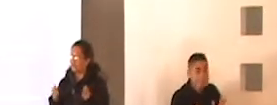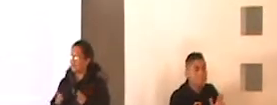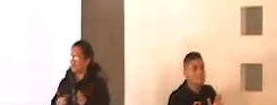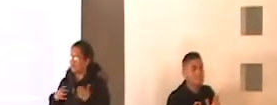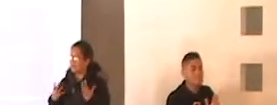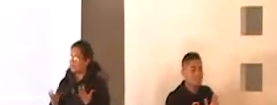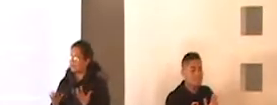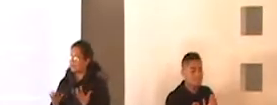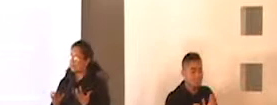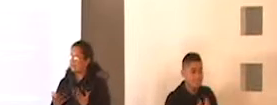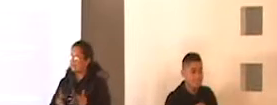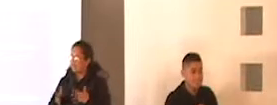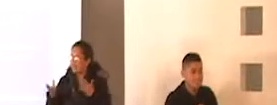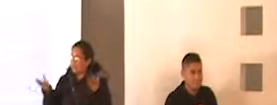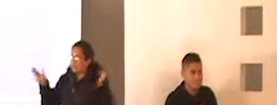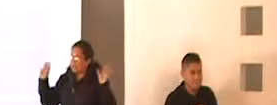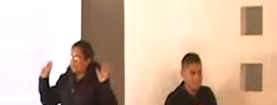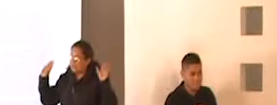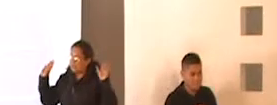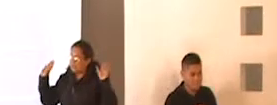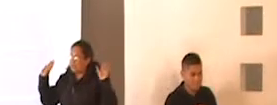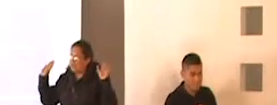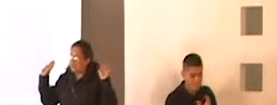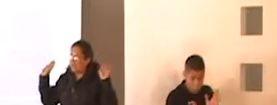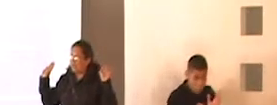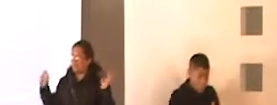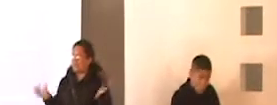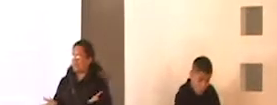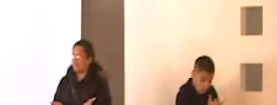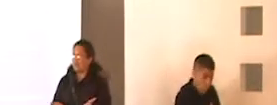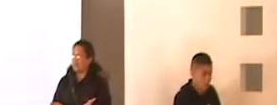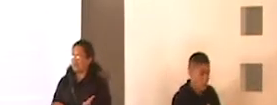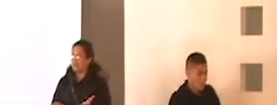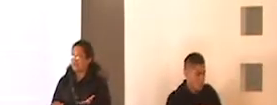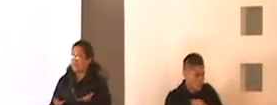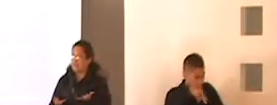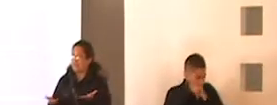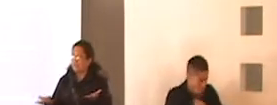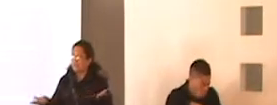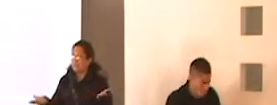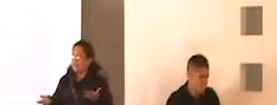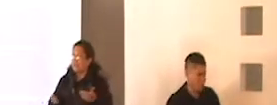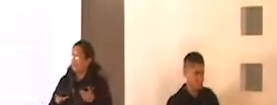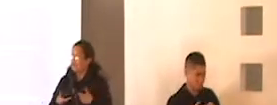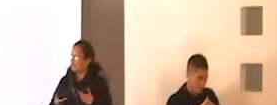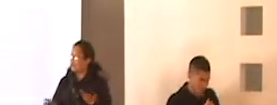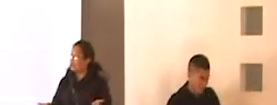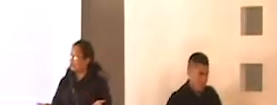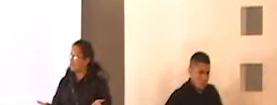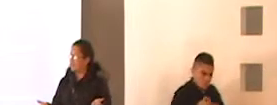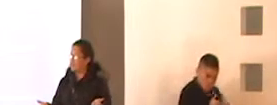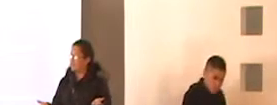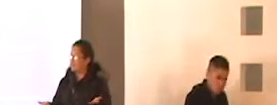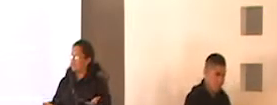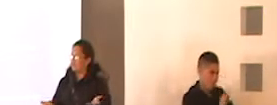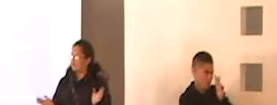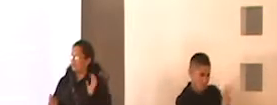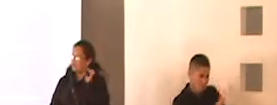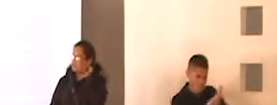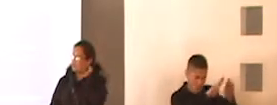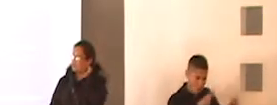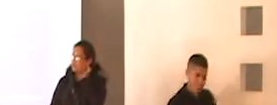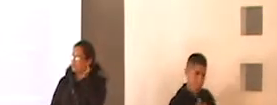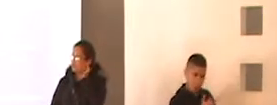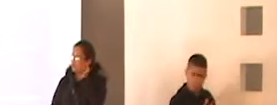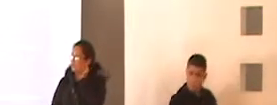pronto abordamos en la universidad, en la especialización, está dispuesto en la red para quien lo quiera consultar, está dispuesto todos los recursos para quien lo